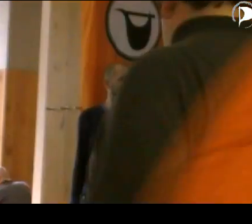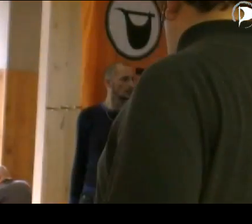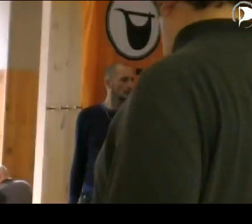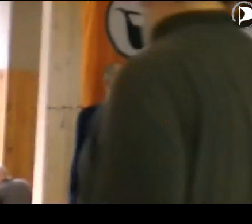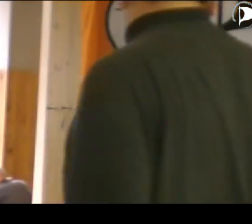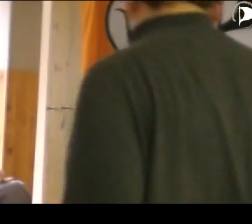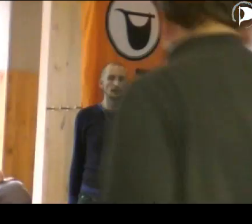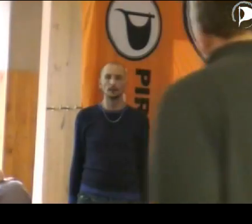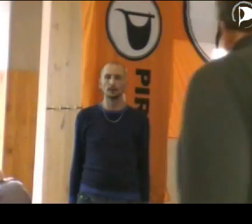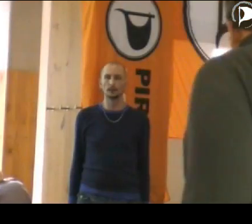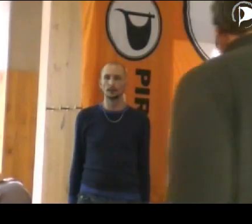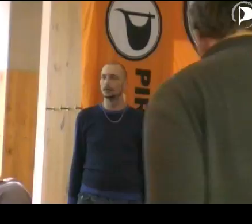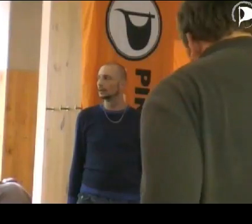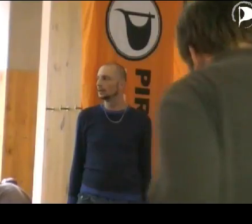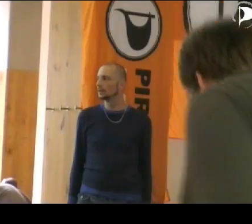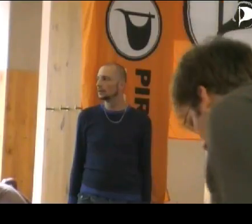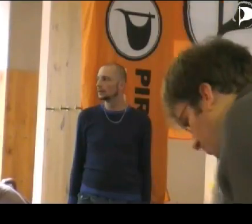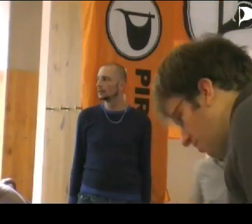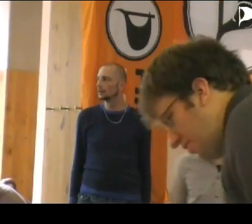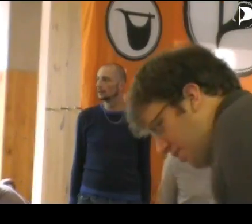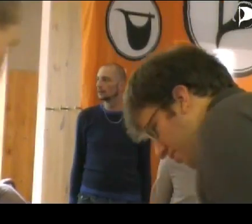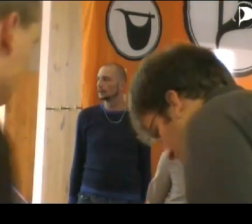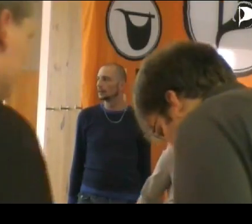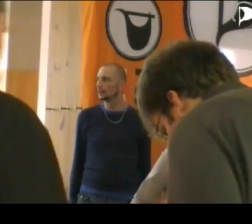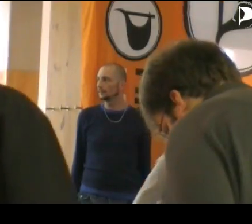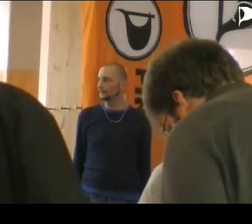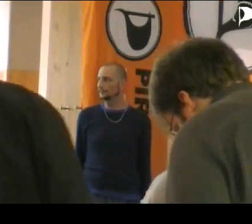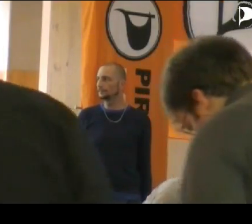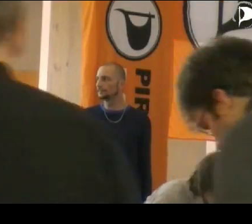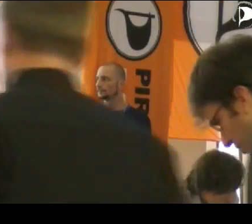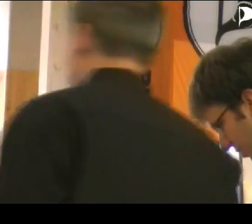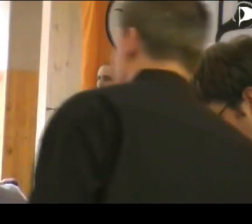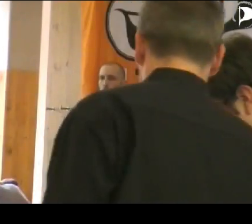mit dem laptop auf dem schild video das die esa da drauf